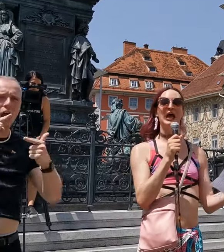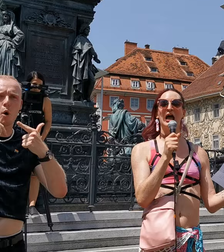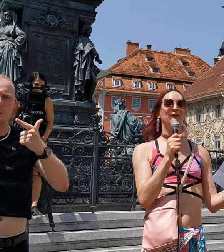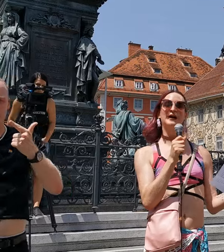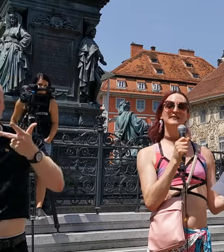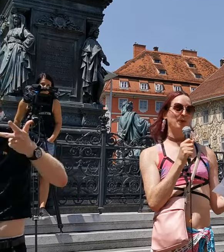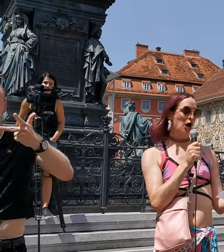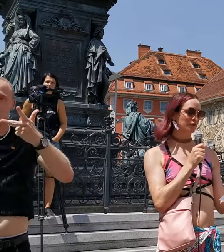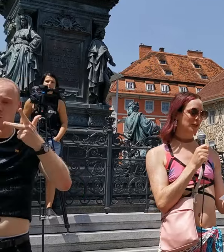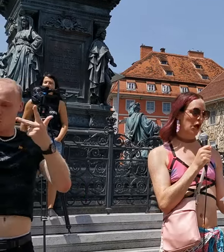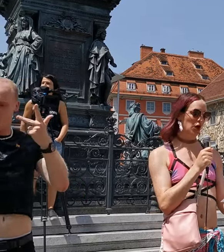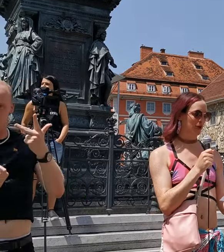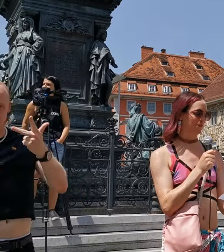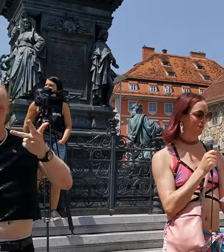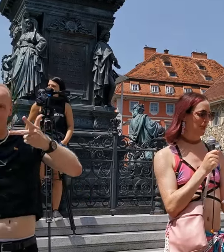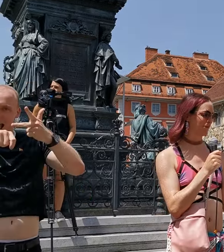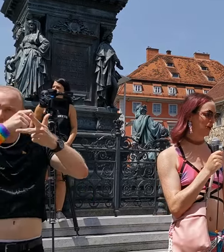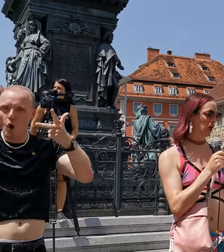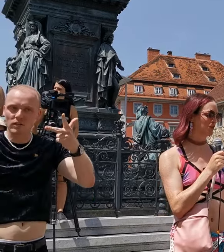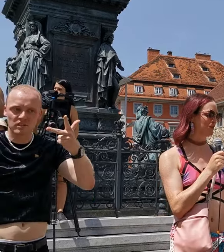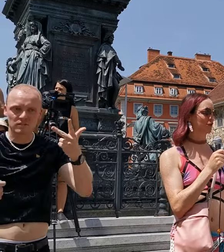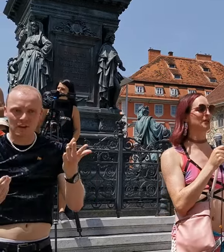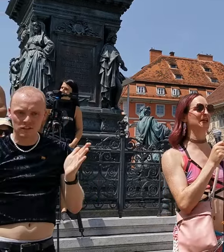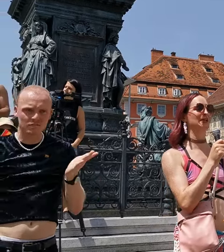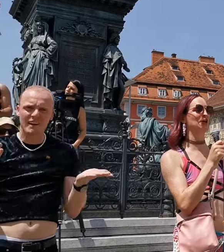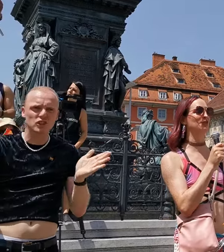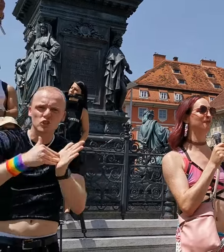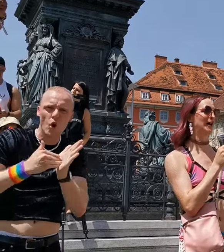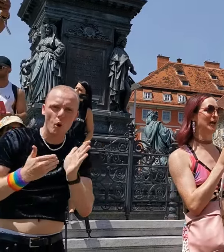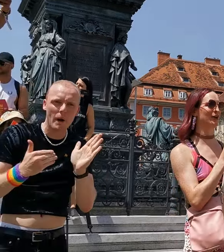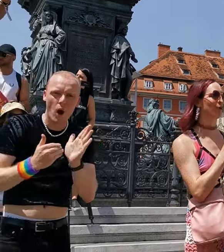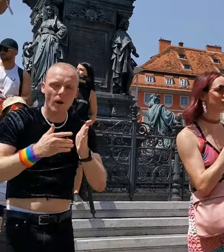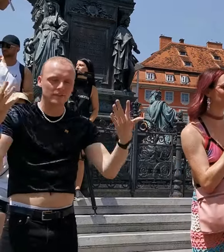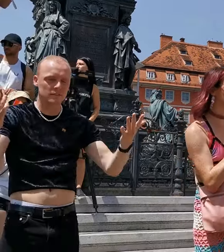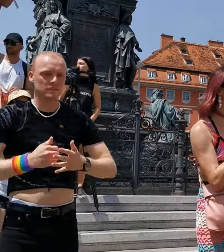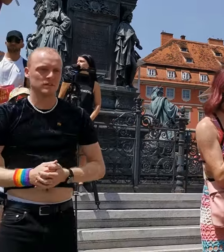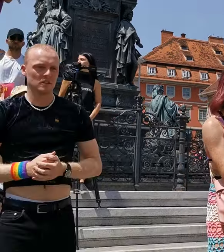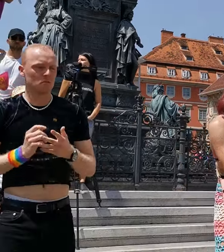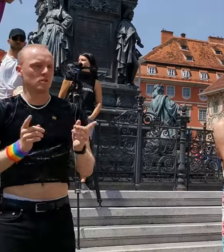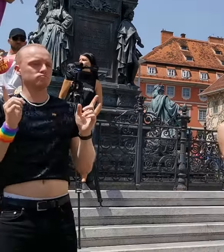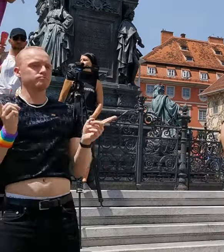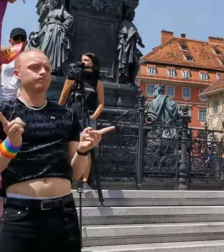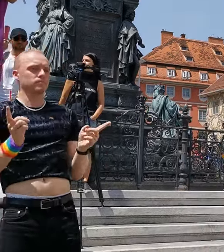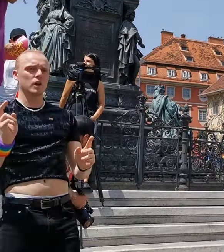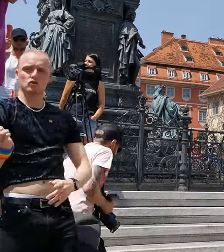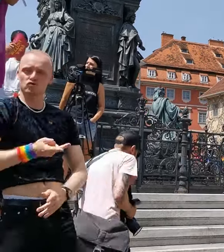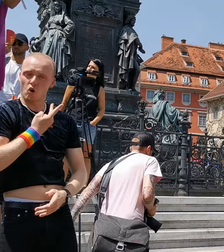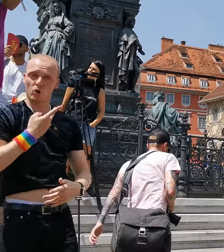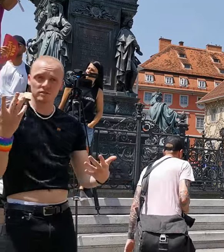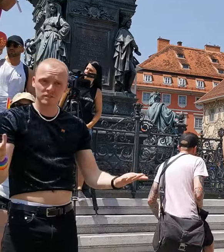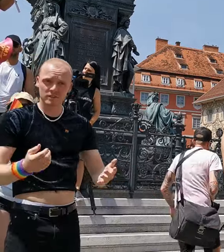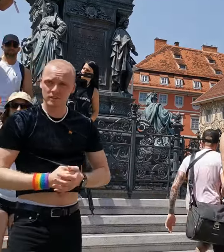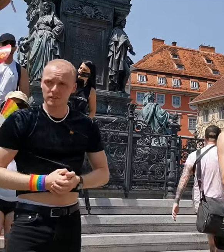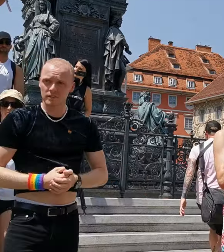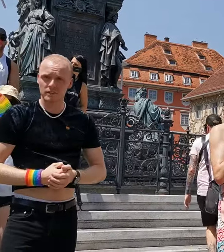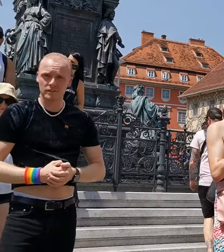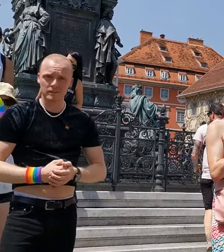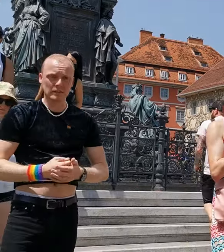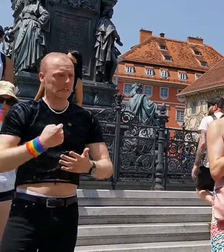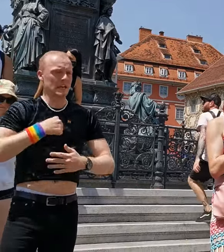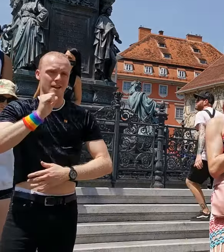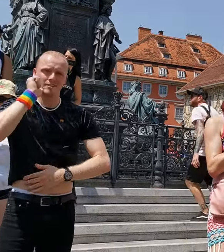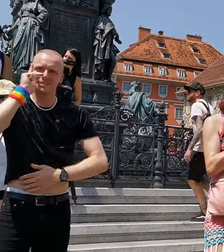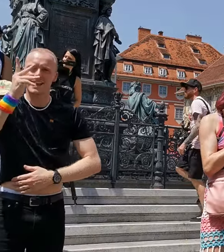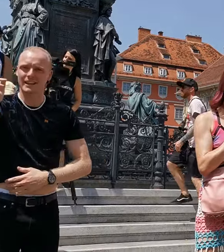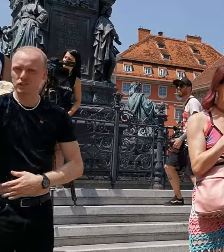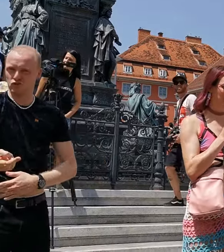Menschen. Was brauchen wir noch? Wir können uns zurücklehnen, feiern und stolz sein. Ich bin jeden Tag stolz,